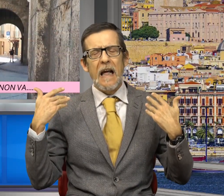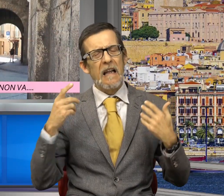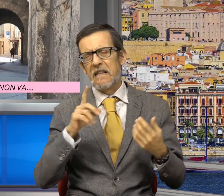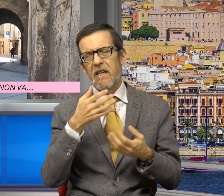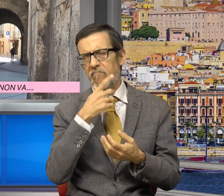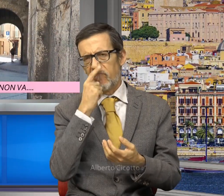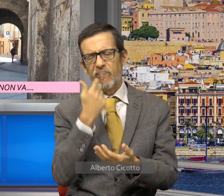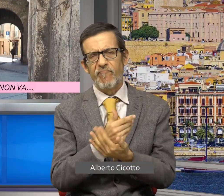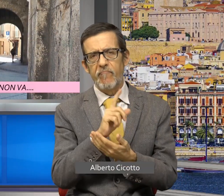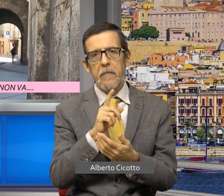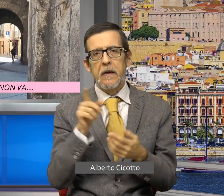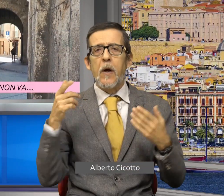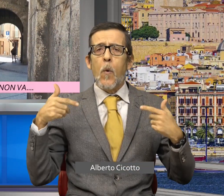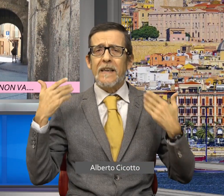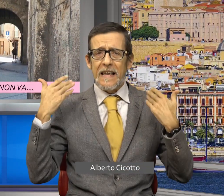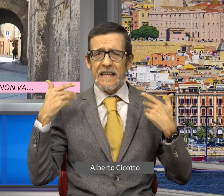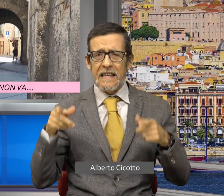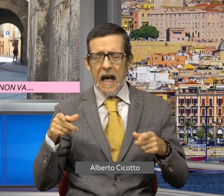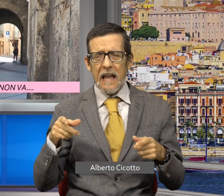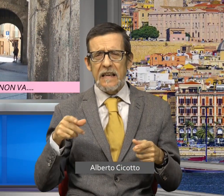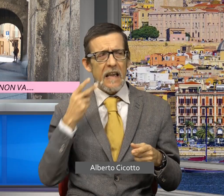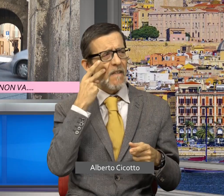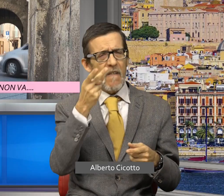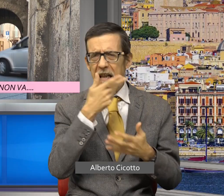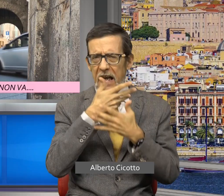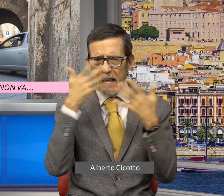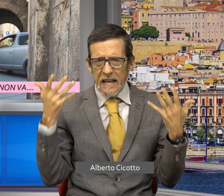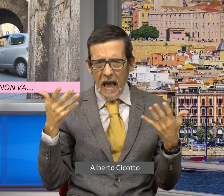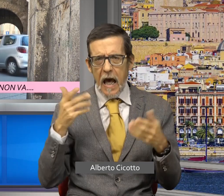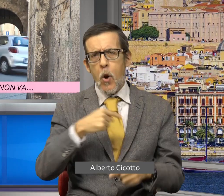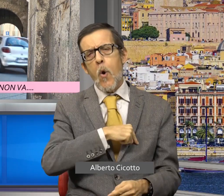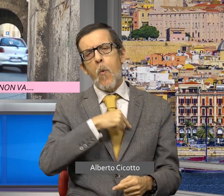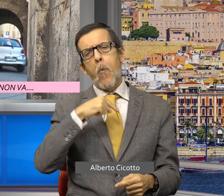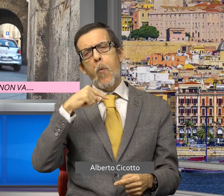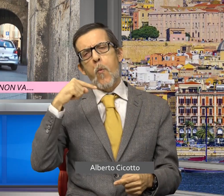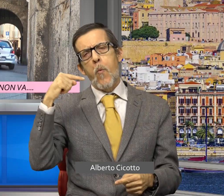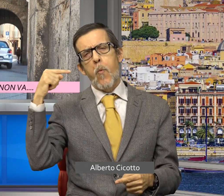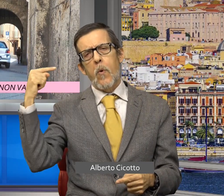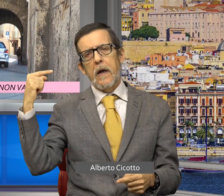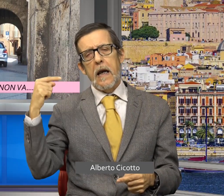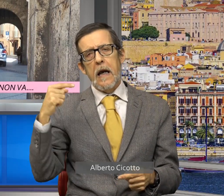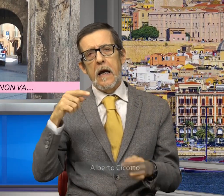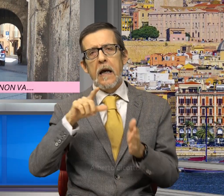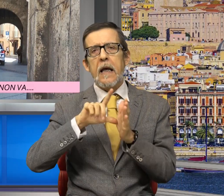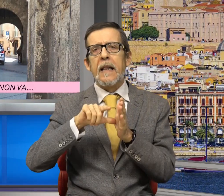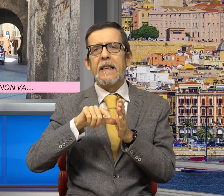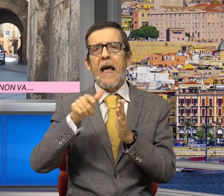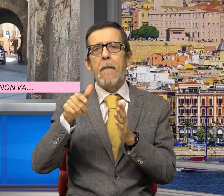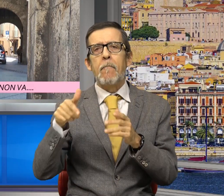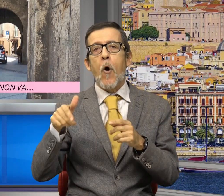Archiviata l'estate, anche se è palese sotto gli occhi di tutti il suo prolungamento, la cosiddetta tanto agognata destagionalizzazione, si tirano